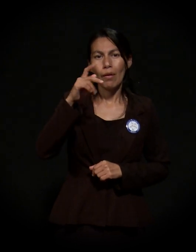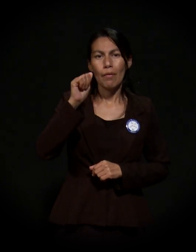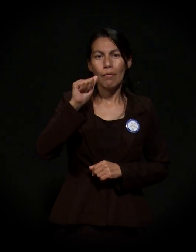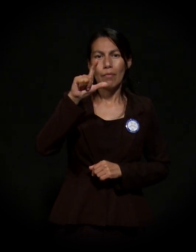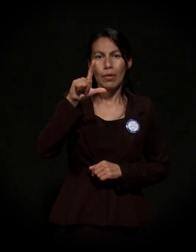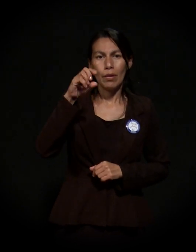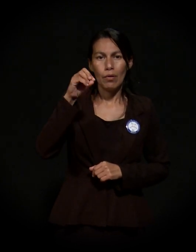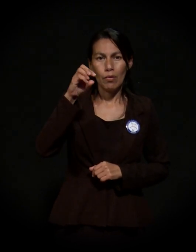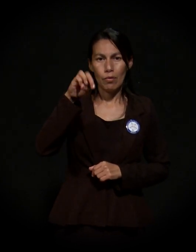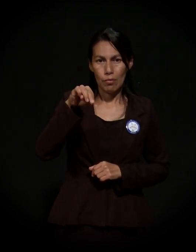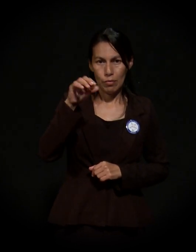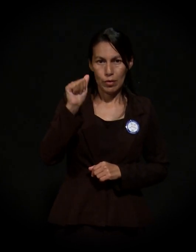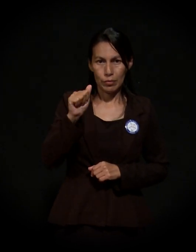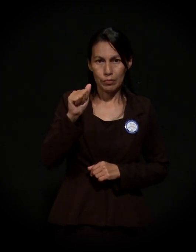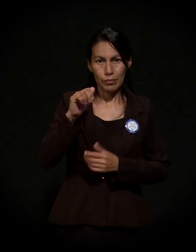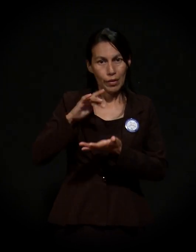Paloma,